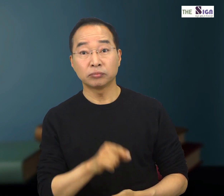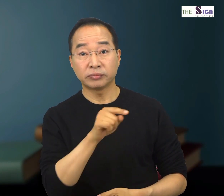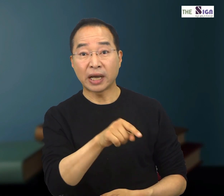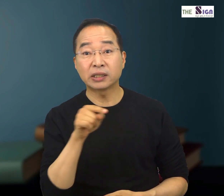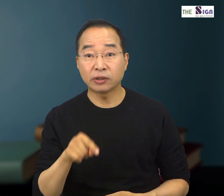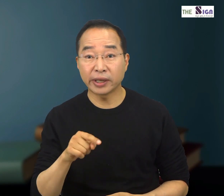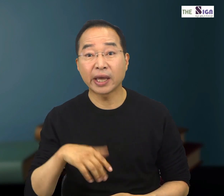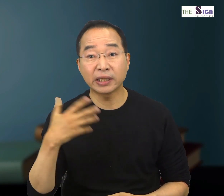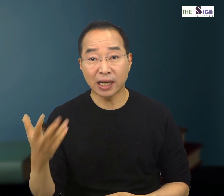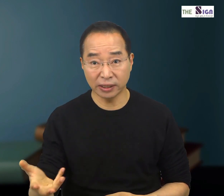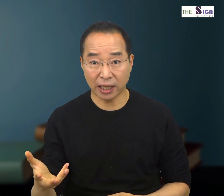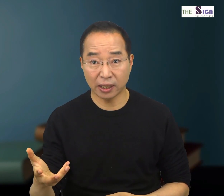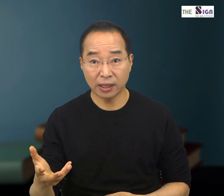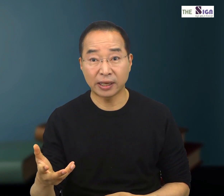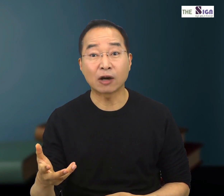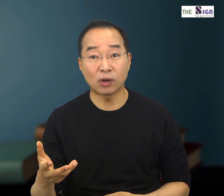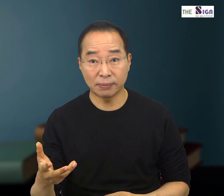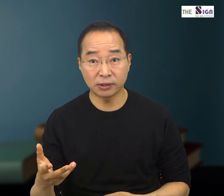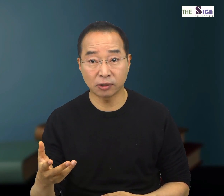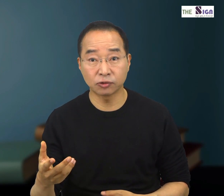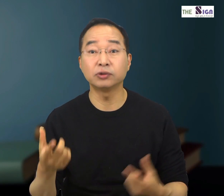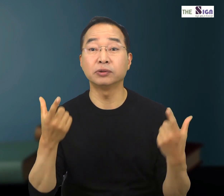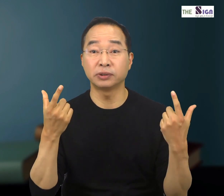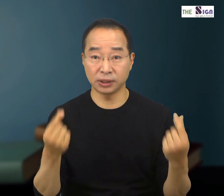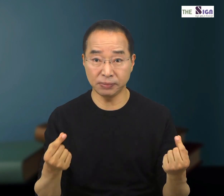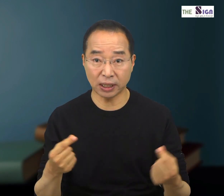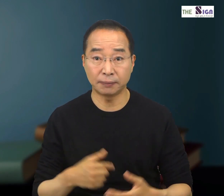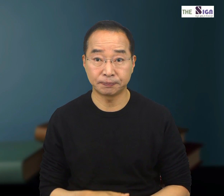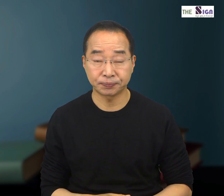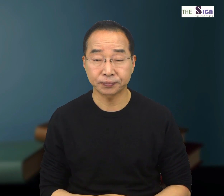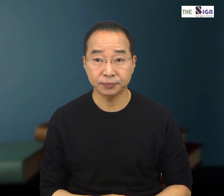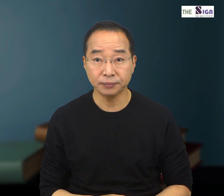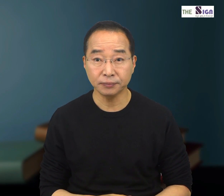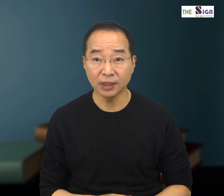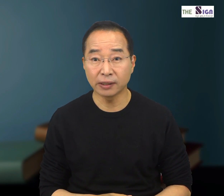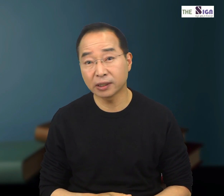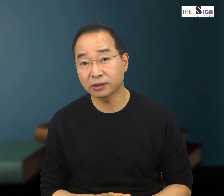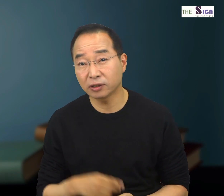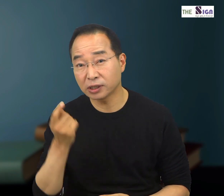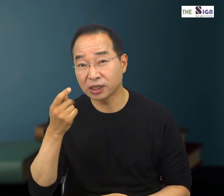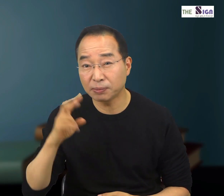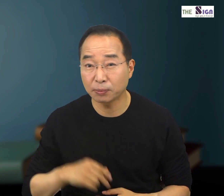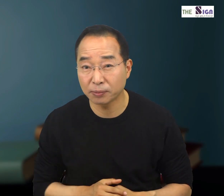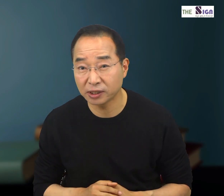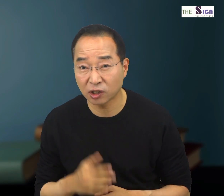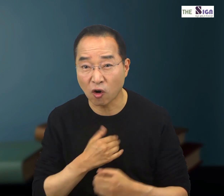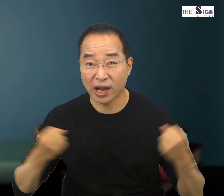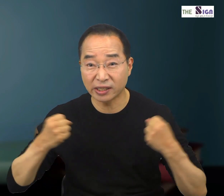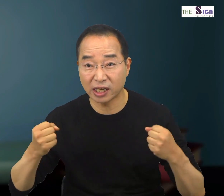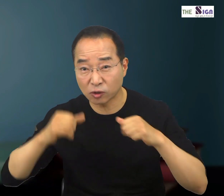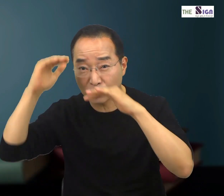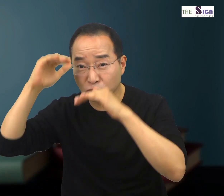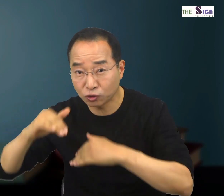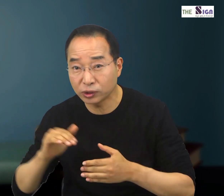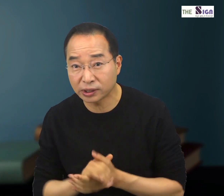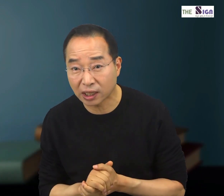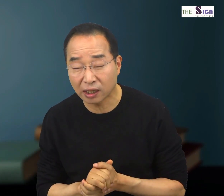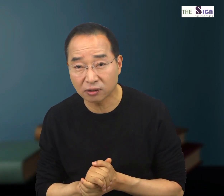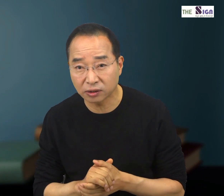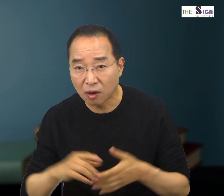나 그거에 해당돼 라고 하면서도 씁니다. 예를 들어 이제 TV 보면 이제 건강에 대한 정보가 쭉 있잖아요. 그래서